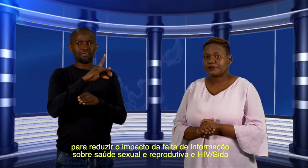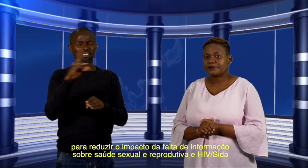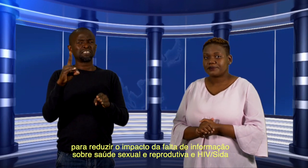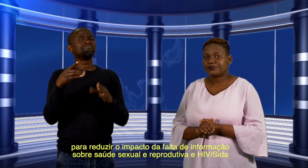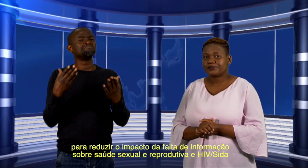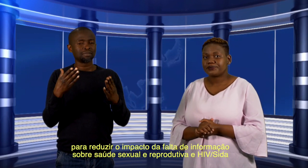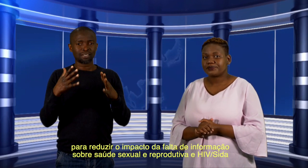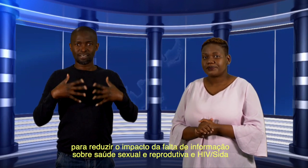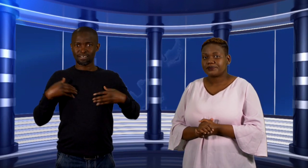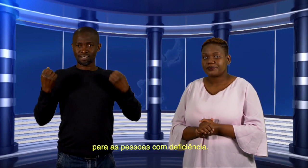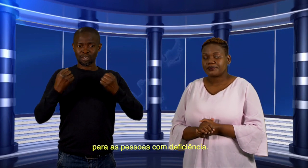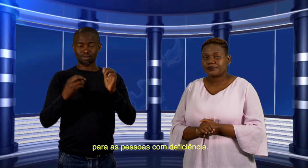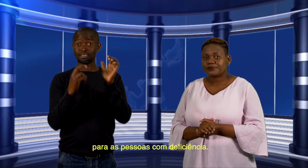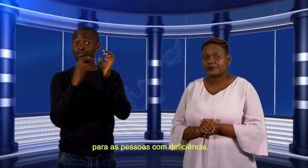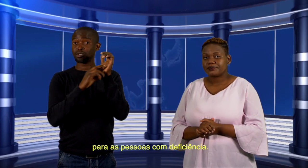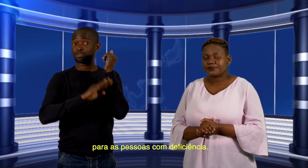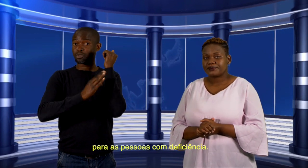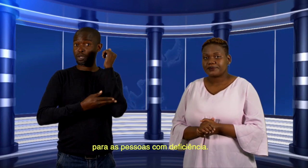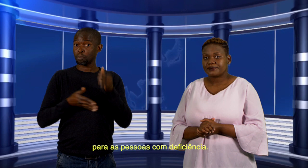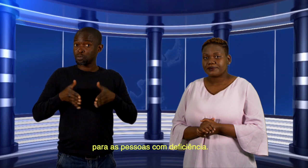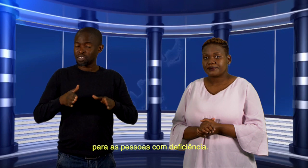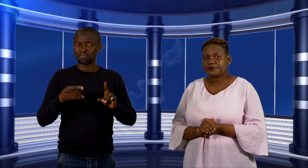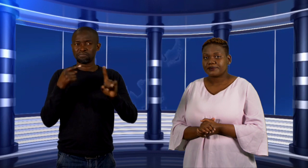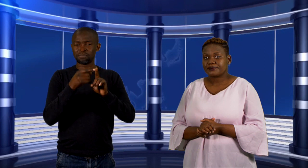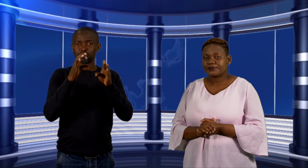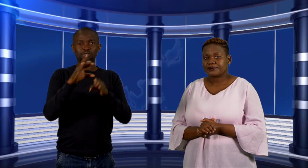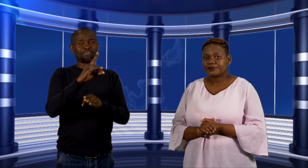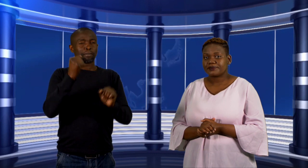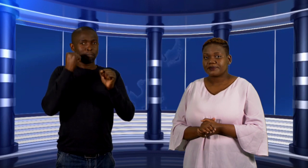e HIV-Sida para as pessoas com deficiência.